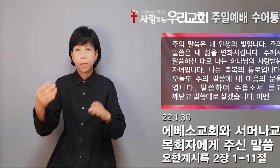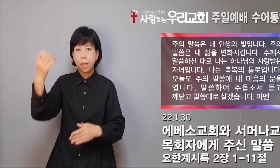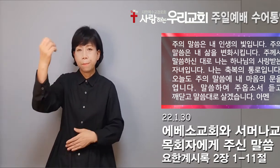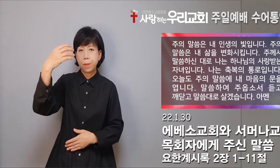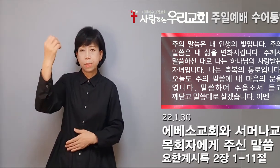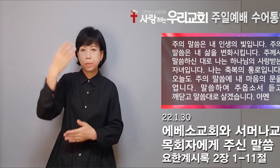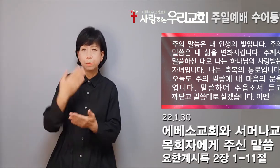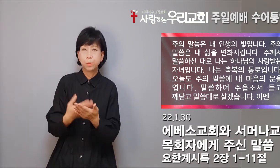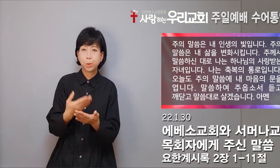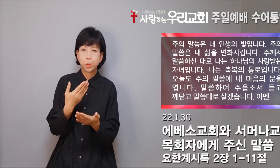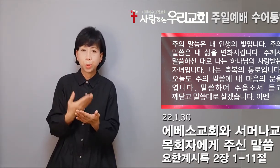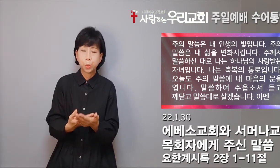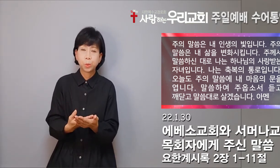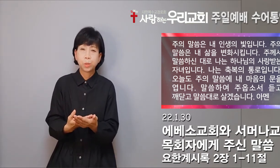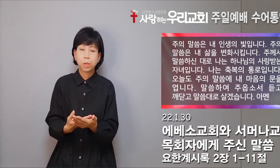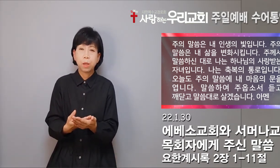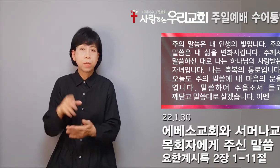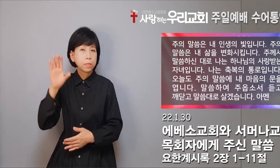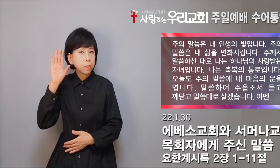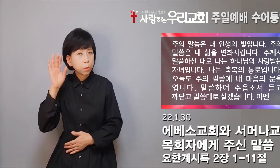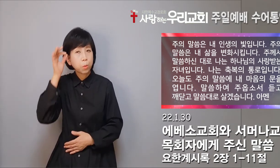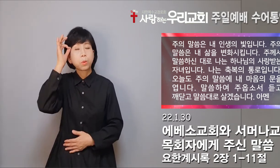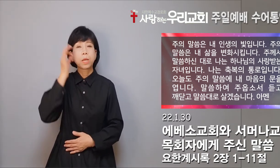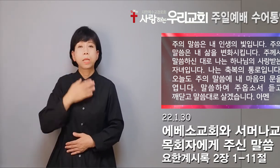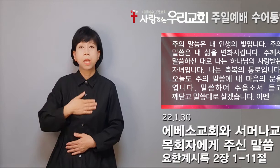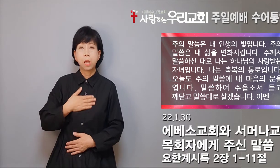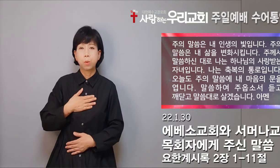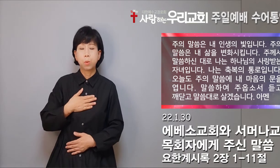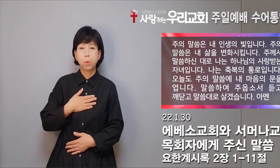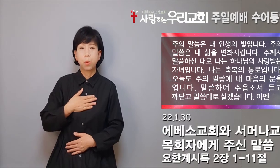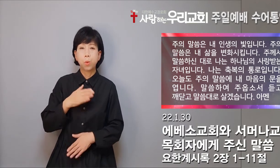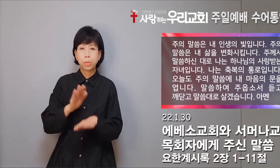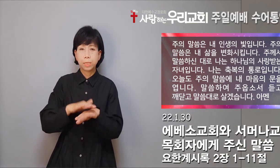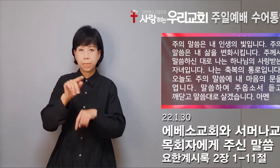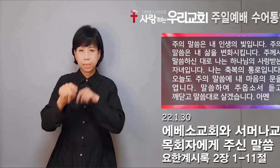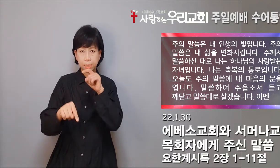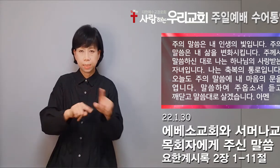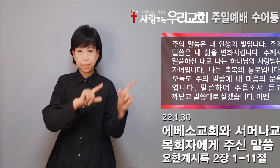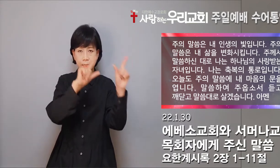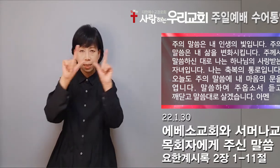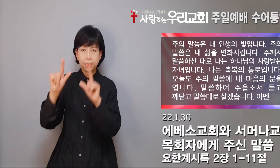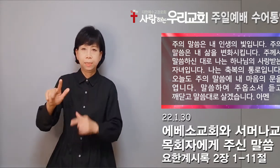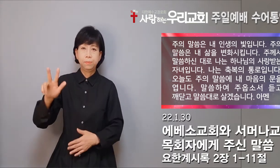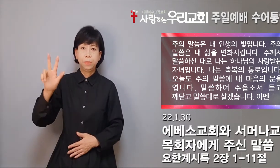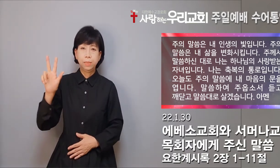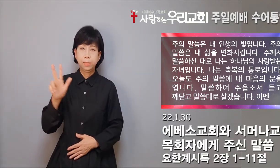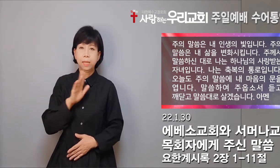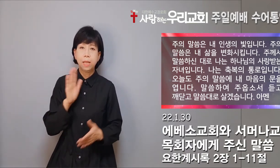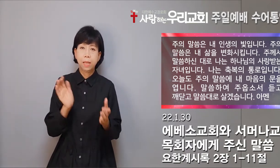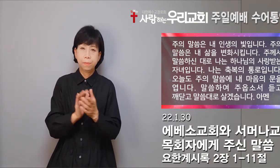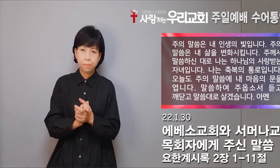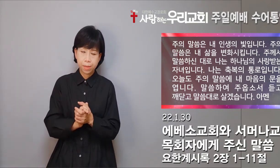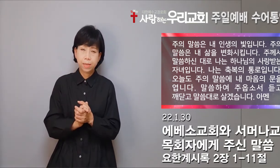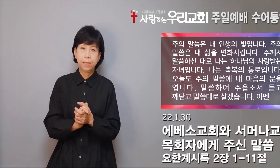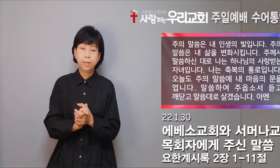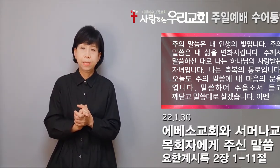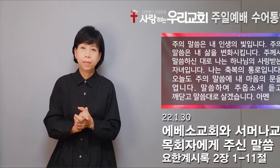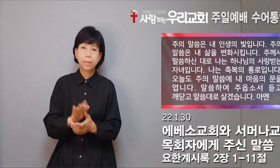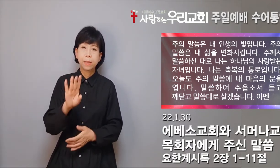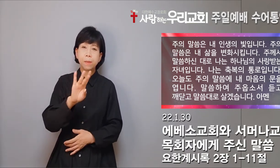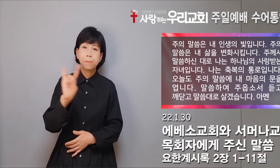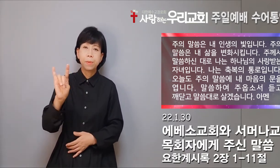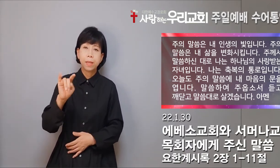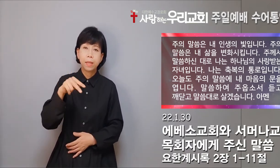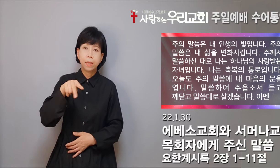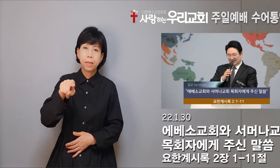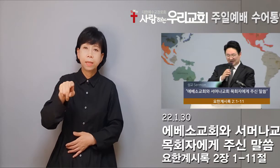엽니다. 말씀하여 주옵소서. 듣고 깨닫고 말씀대로 살겠습니다. 아멘. 네, 우리 배성기